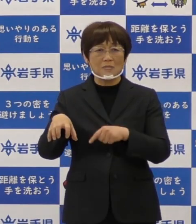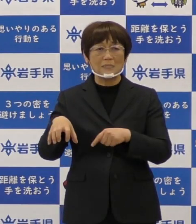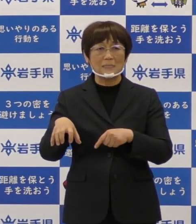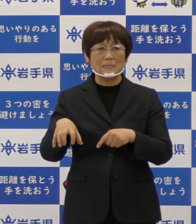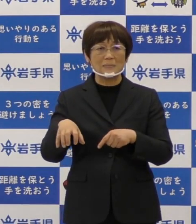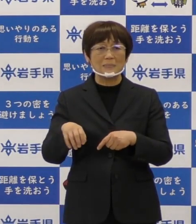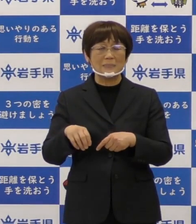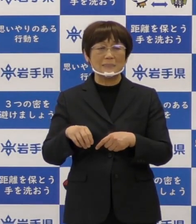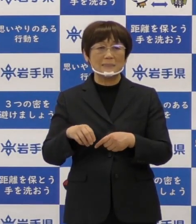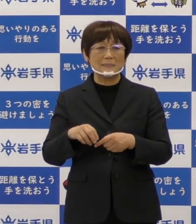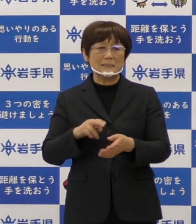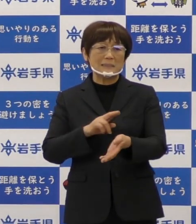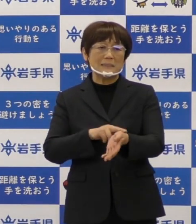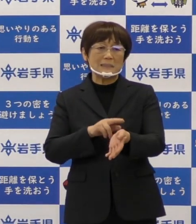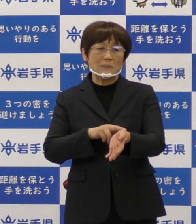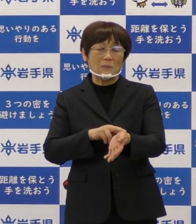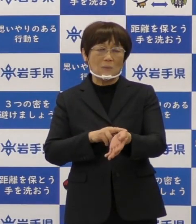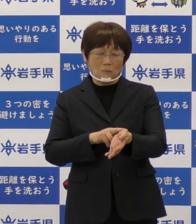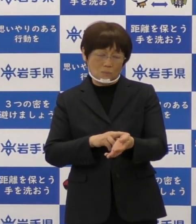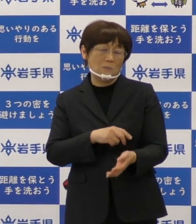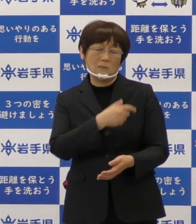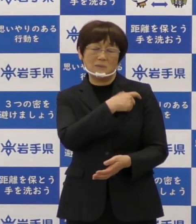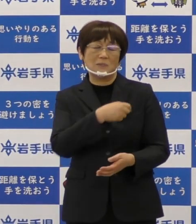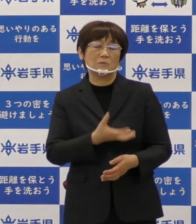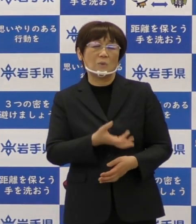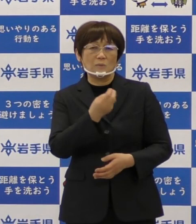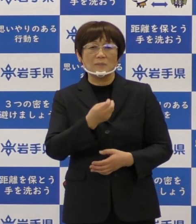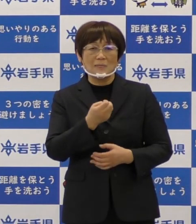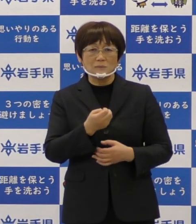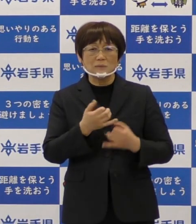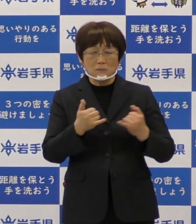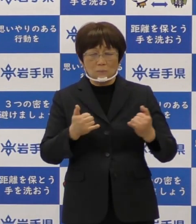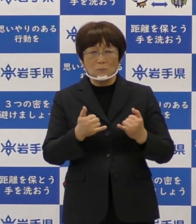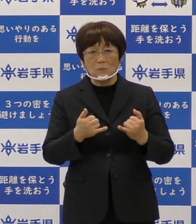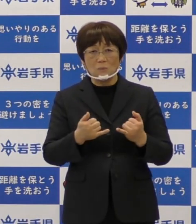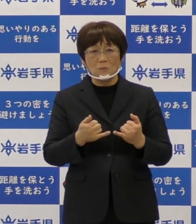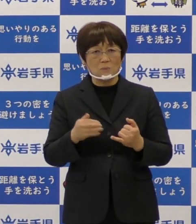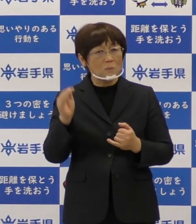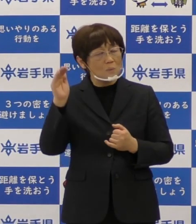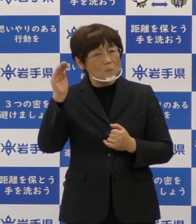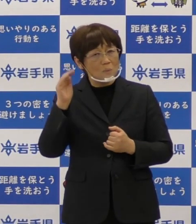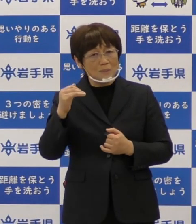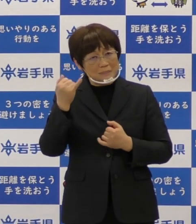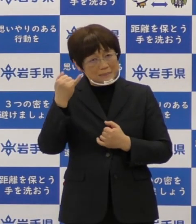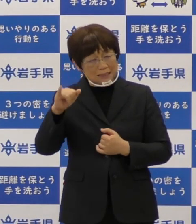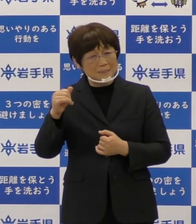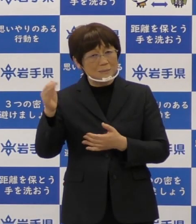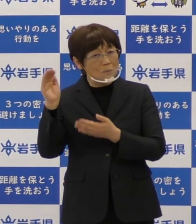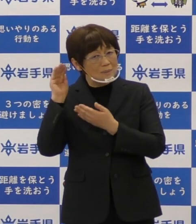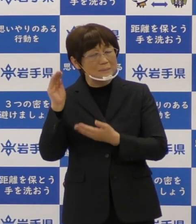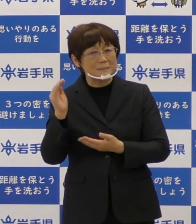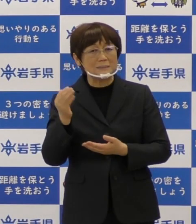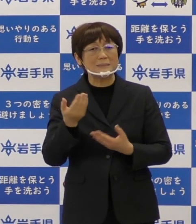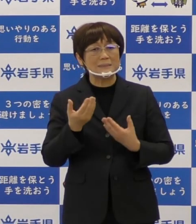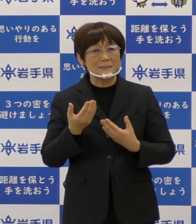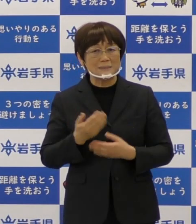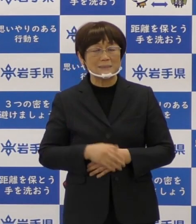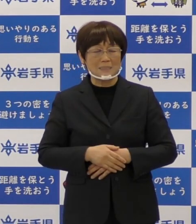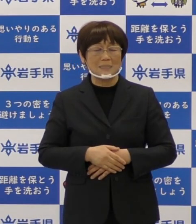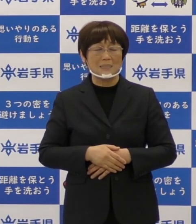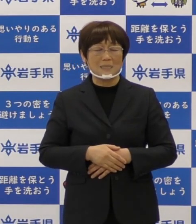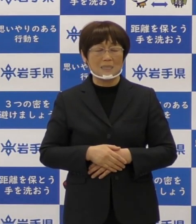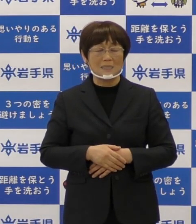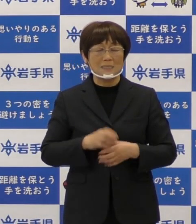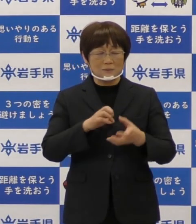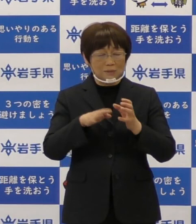医師の資格を持った専門家の意見も聞きながら、まあ、岩手として知恵と力を、まあ、集めてこう